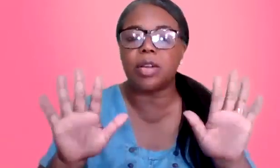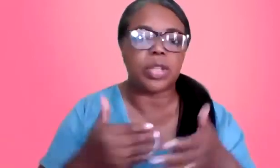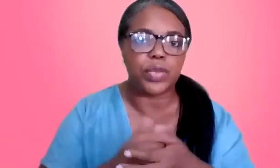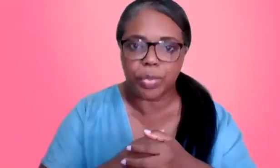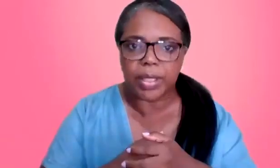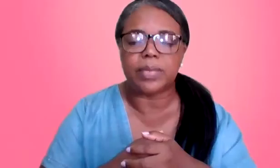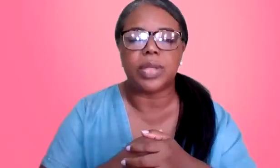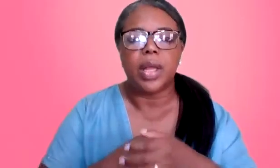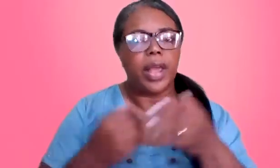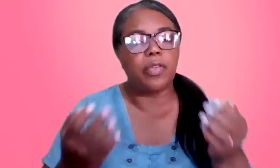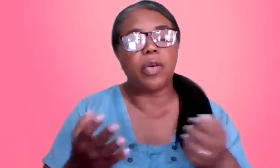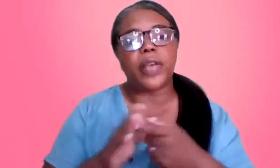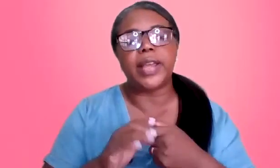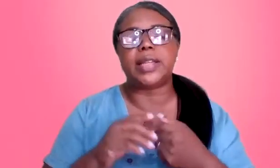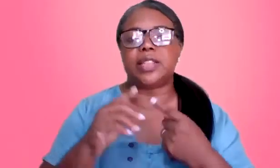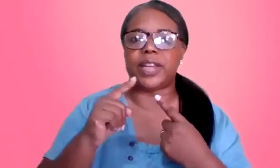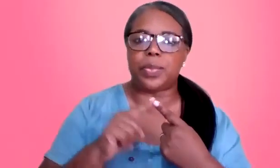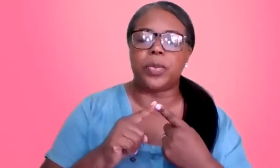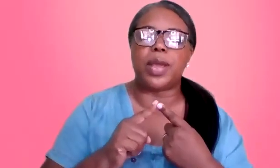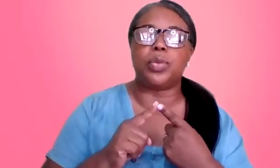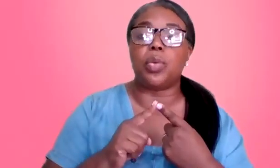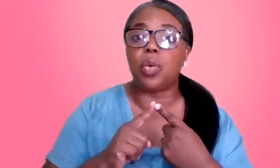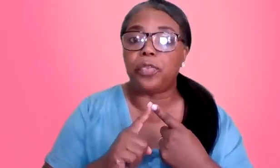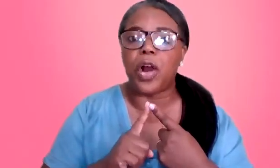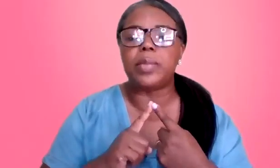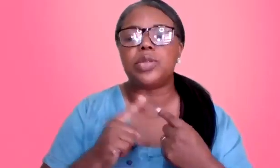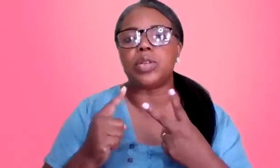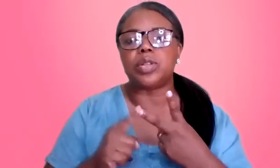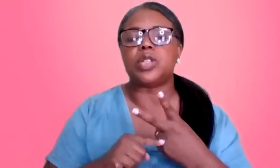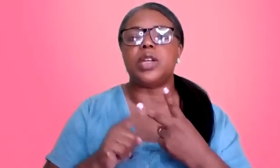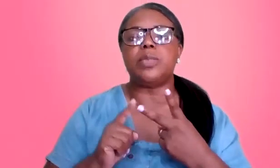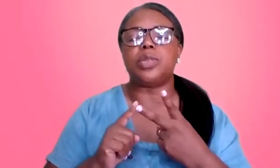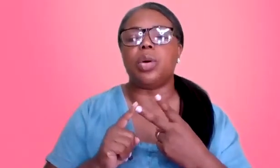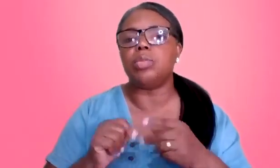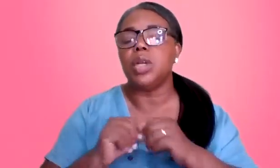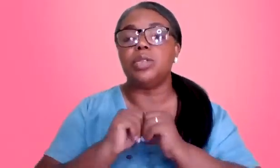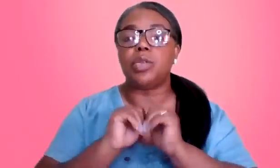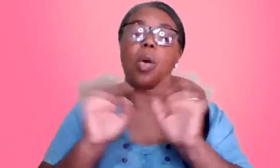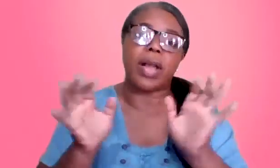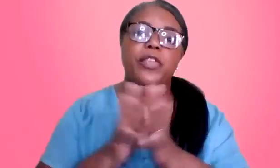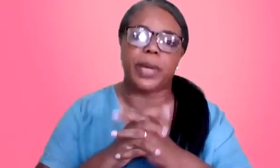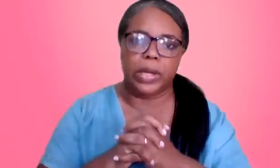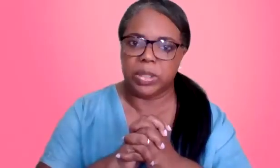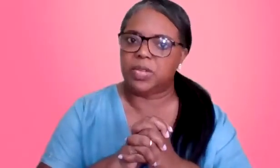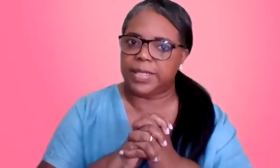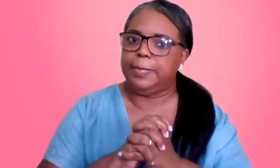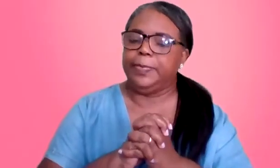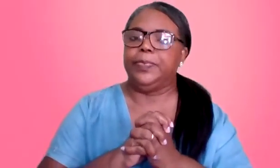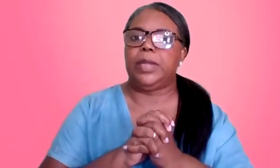não estudamos. Eu vou ver ainda se vai ser por meio do Google Forms ou se nós vamos, ou qual é a forma que nós vamos fazer, tá